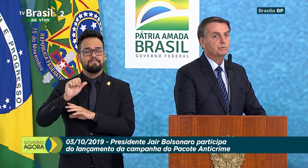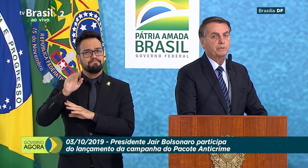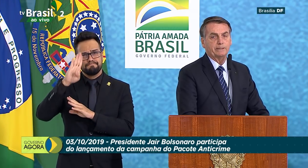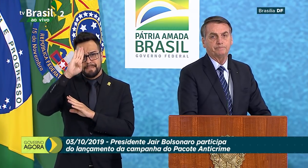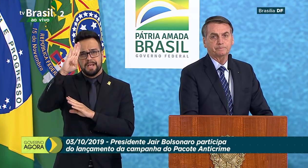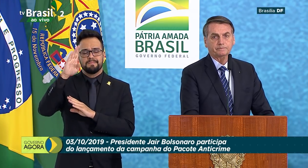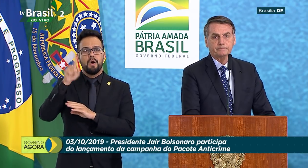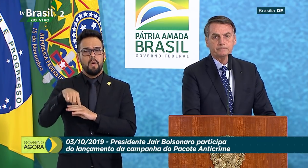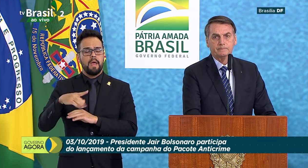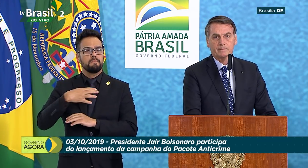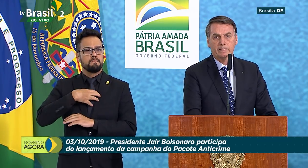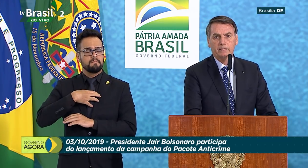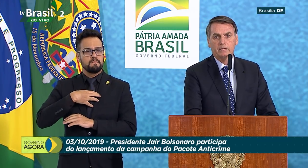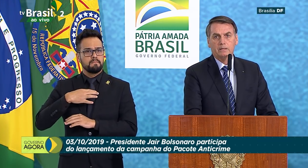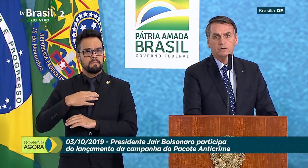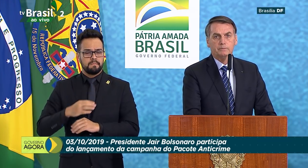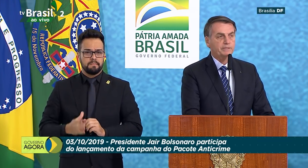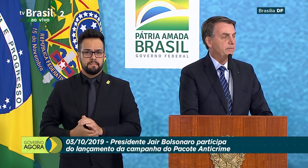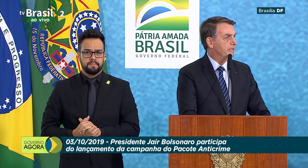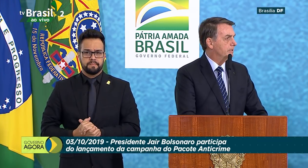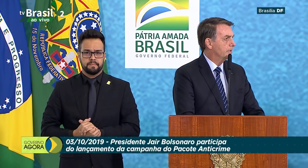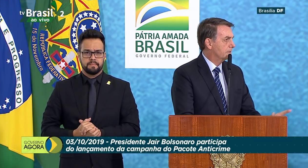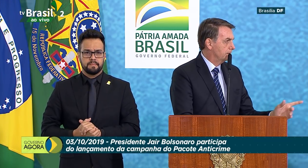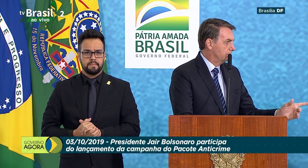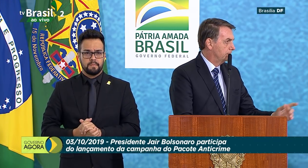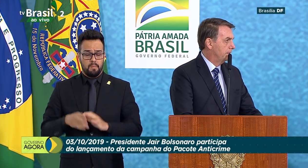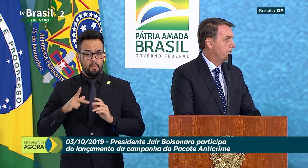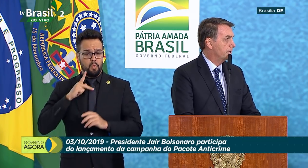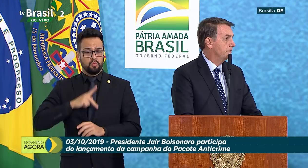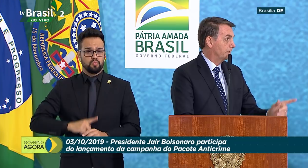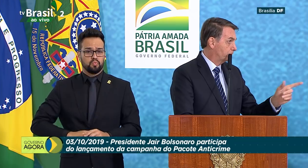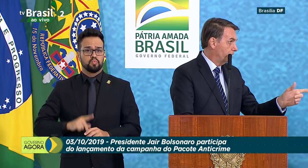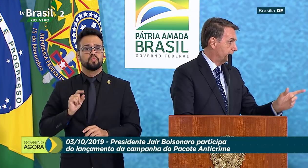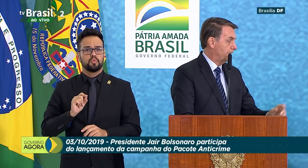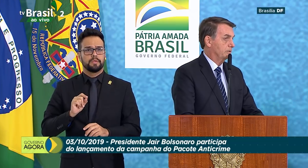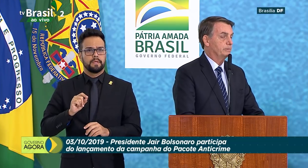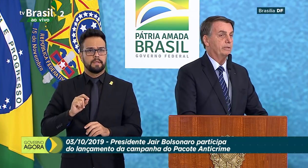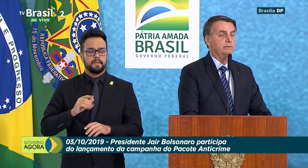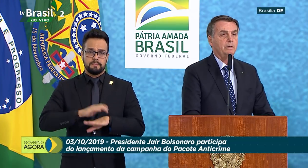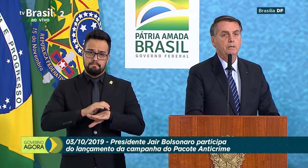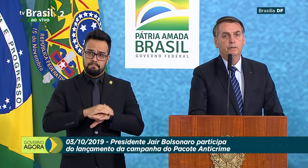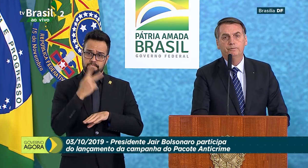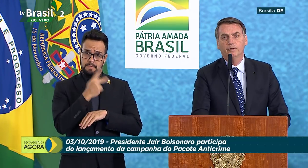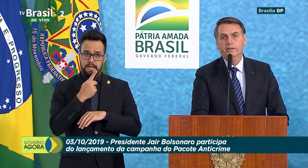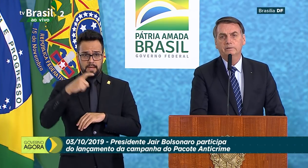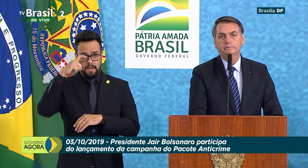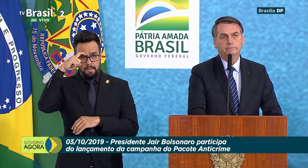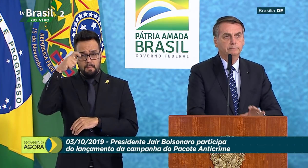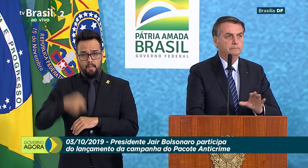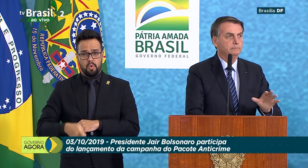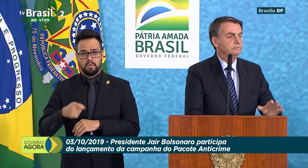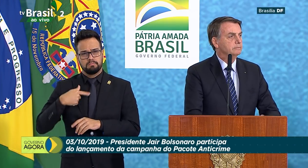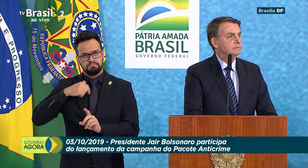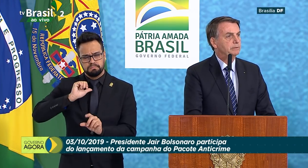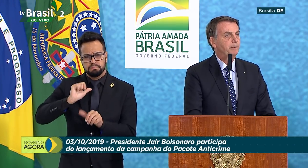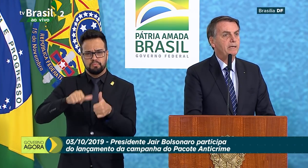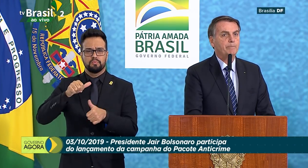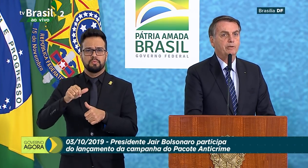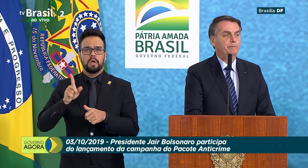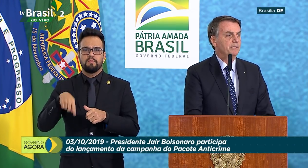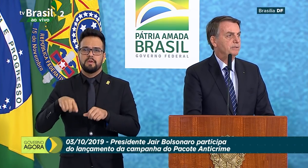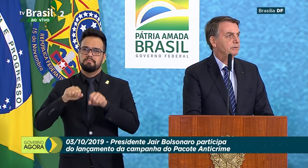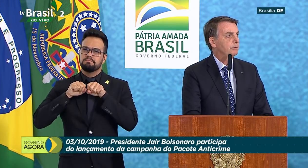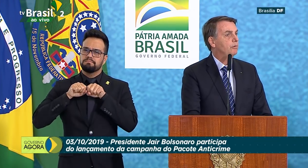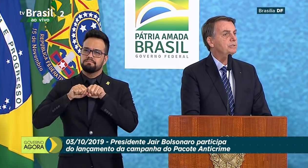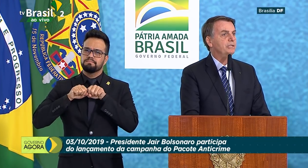é a postura. Uma das medidas, iniciativa do Sérgio Moro, foi